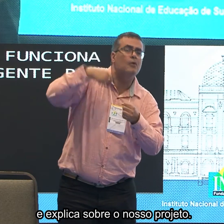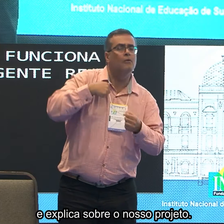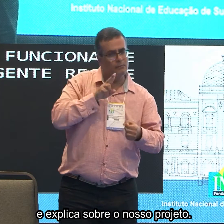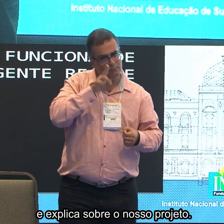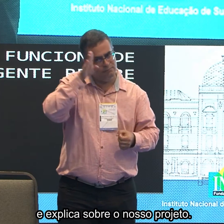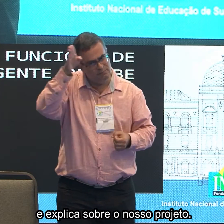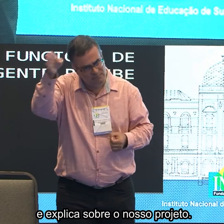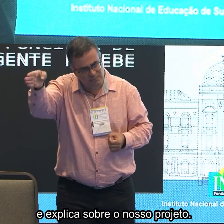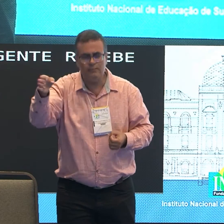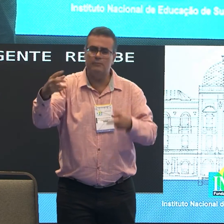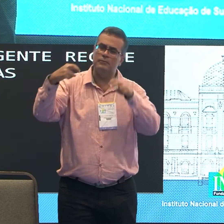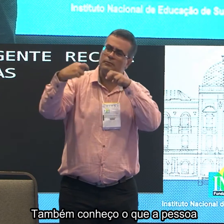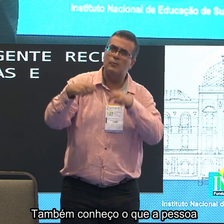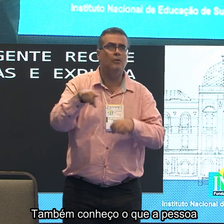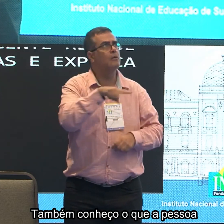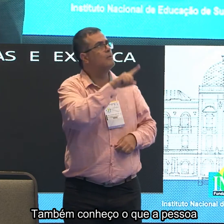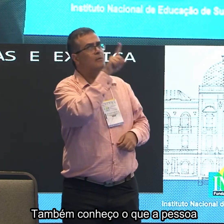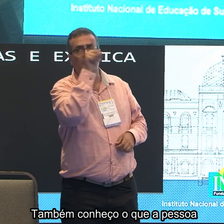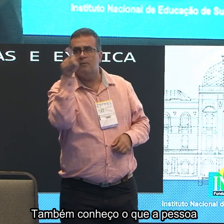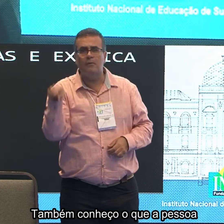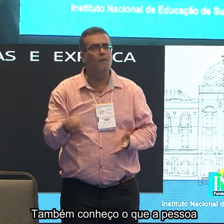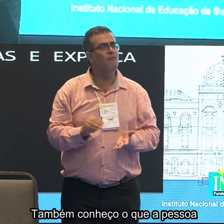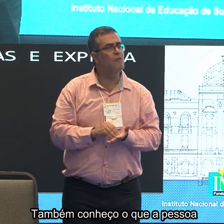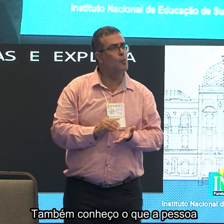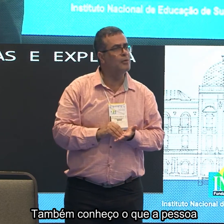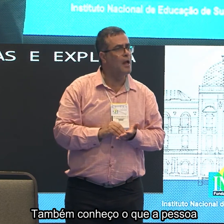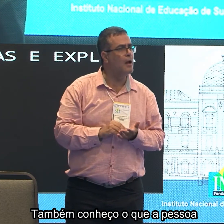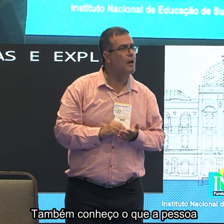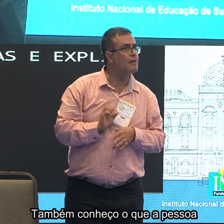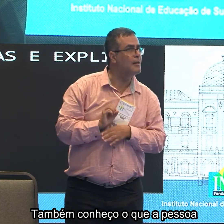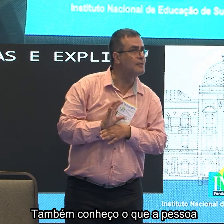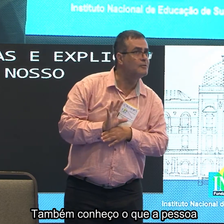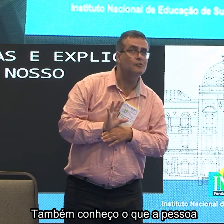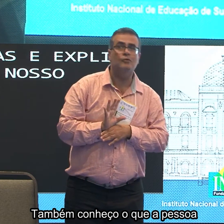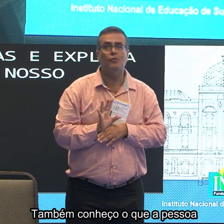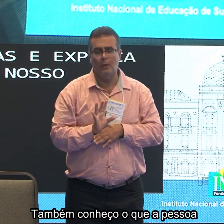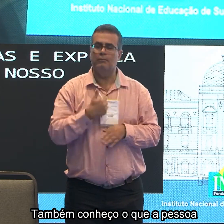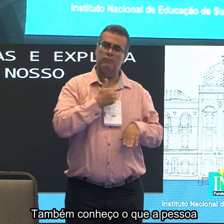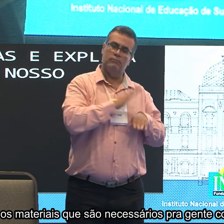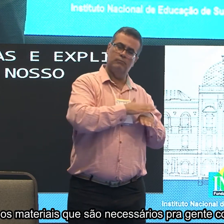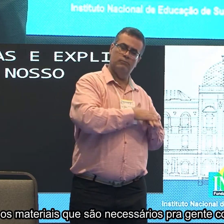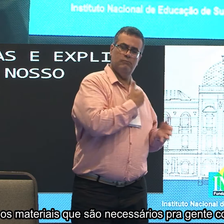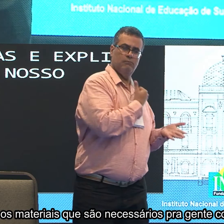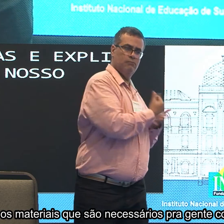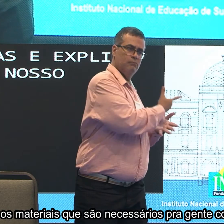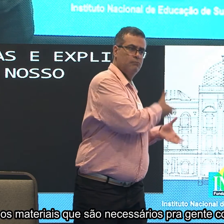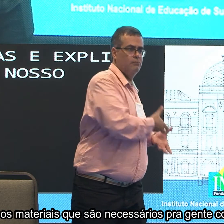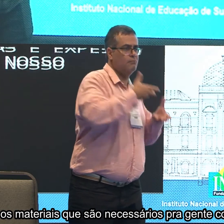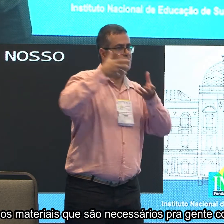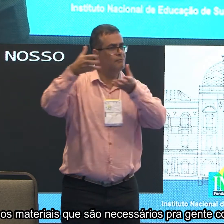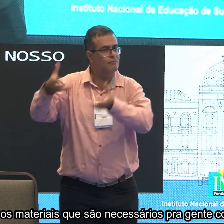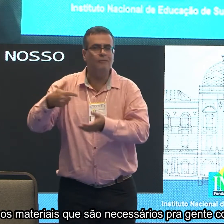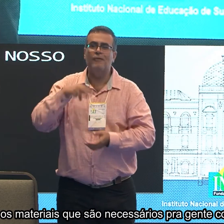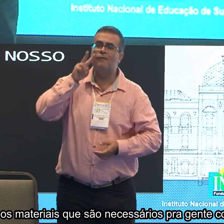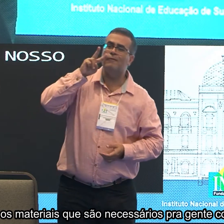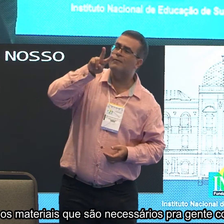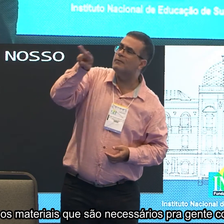nosso projeto. Também vou e conheço o que a pessoa precisa, os materiais que